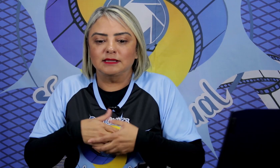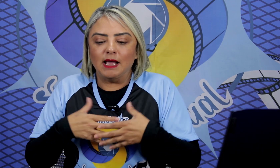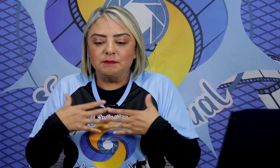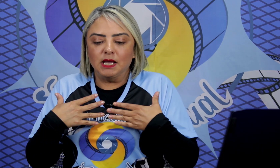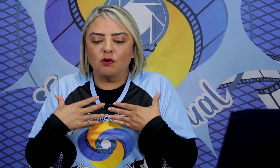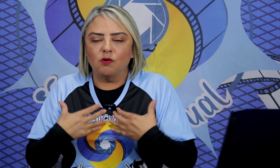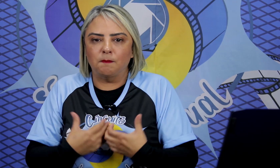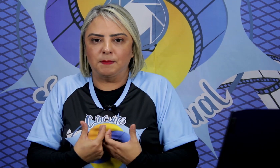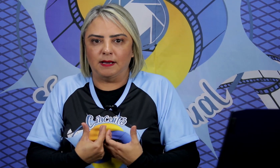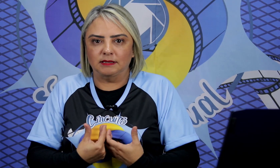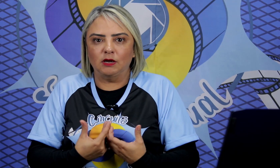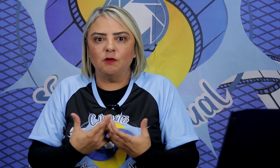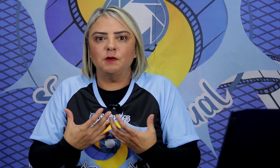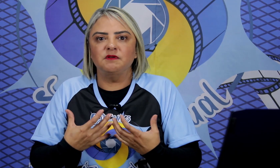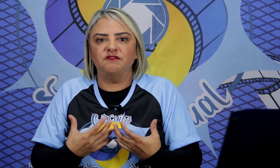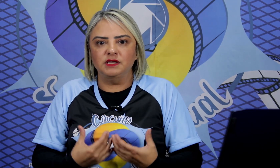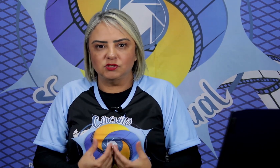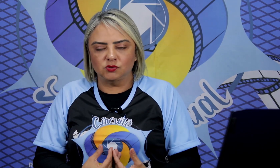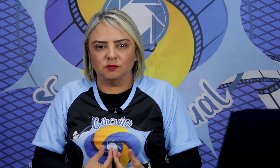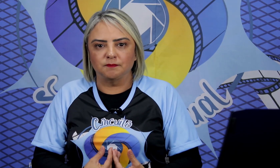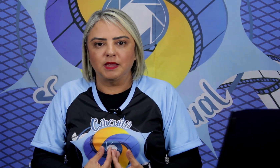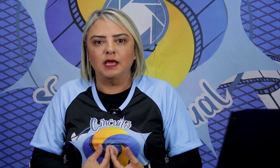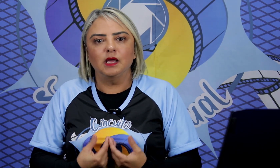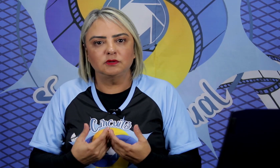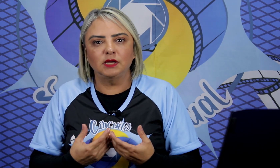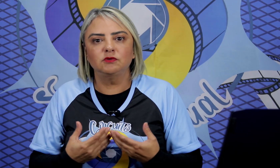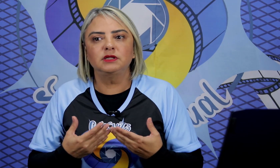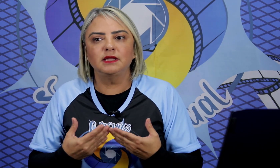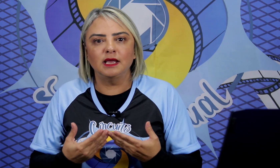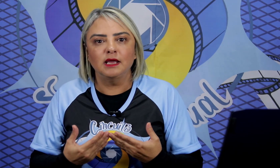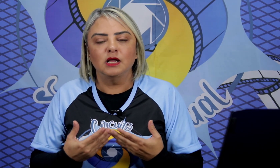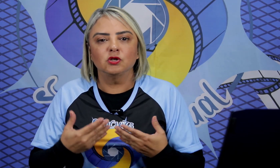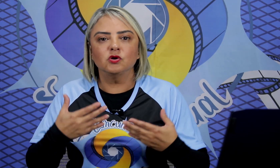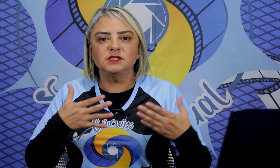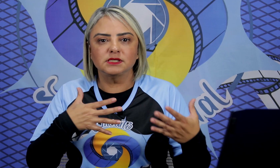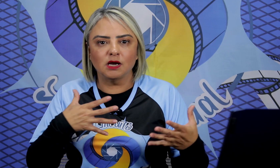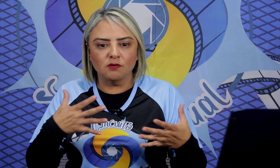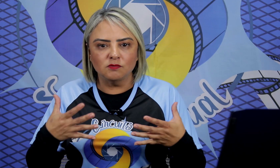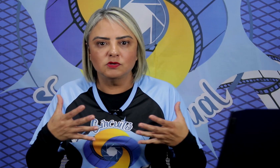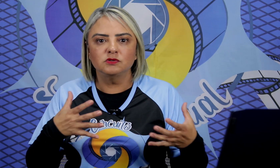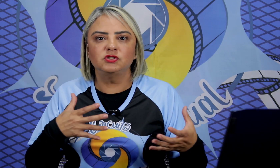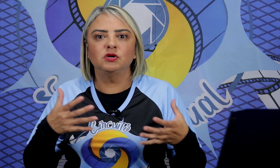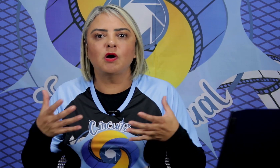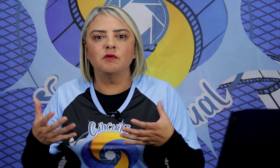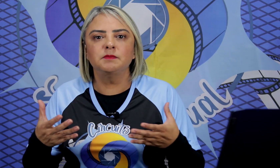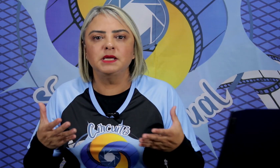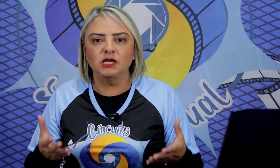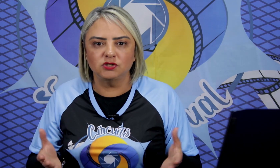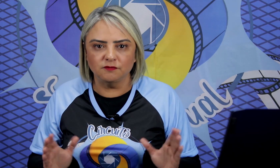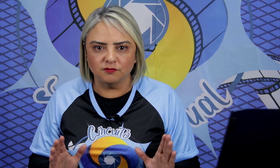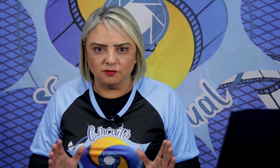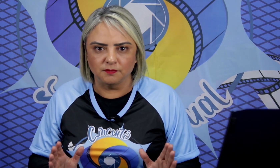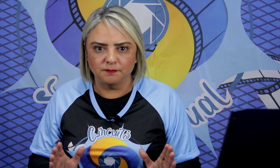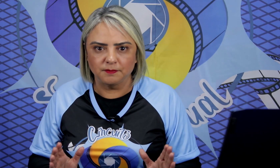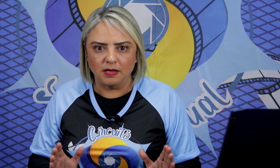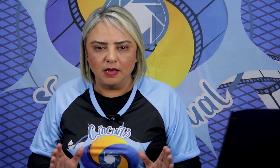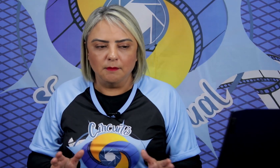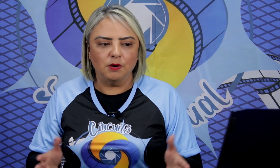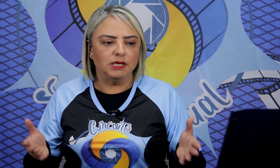a minha roupa, até como eu me visto, eu tenho que ter noção de qual ambiente eu vou. Por